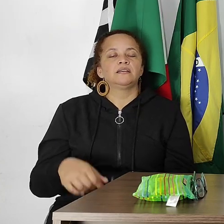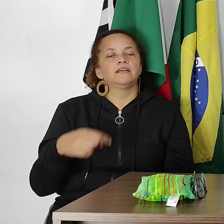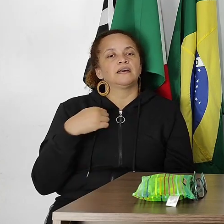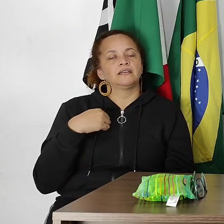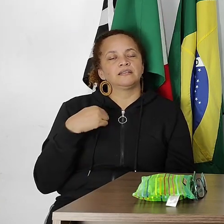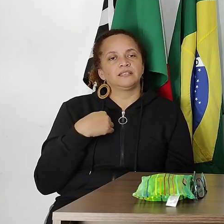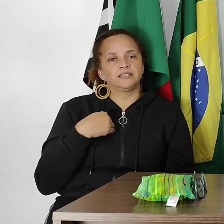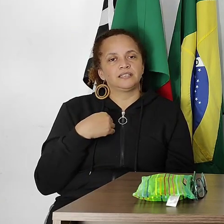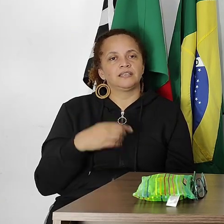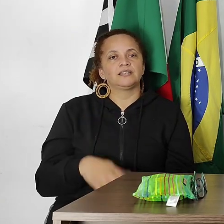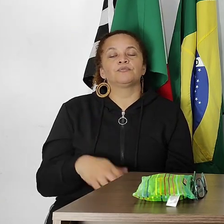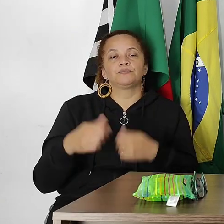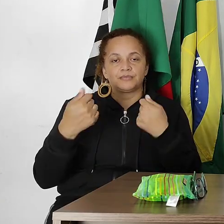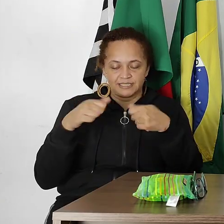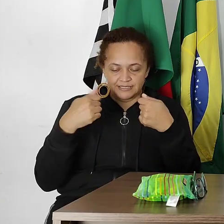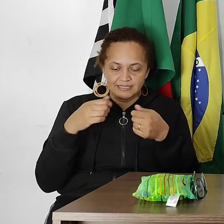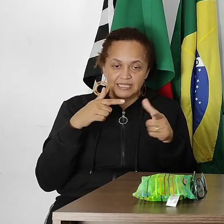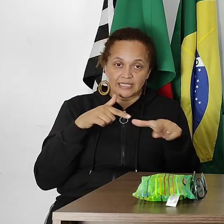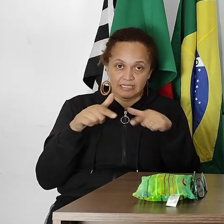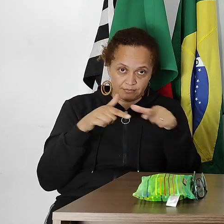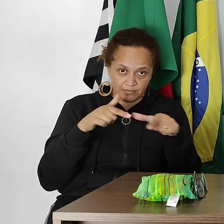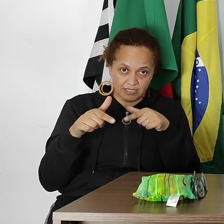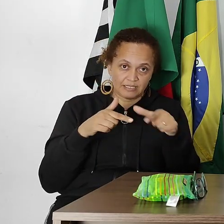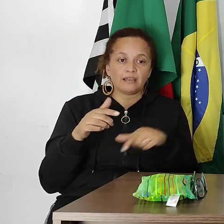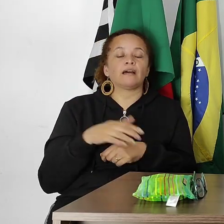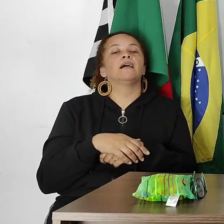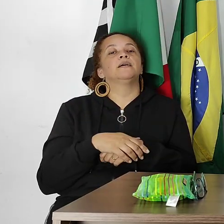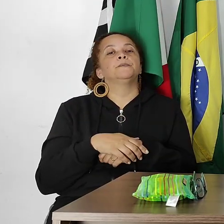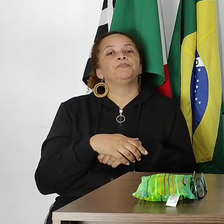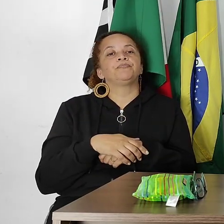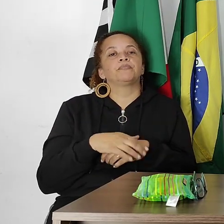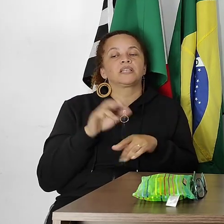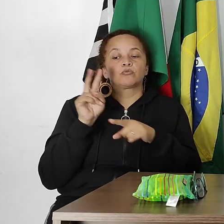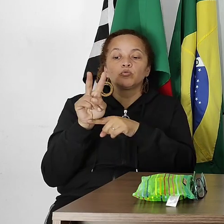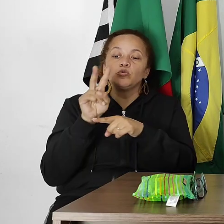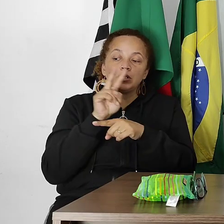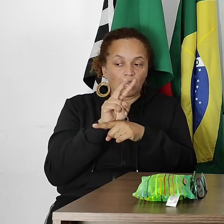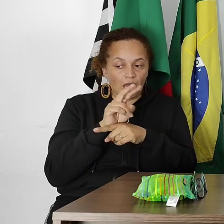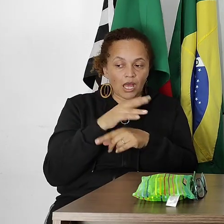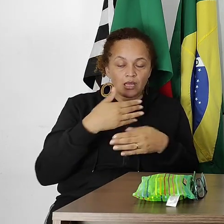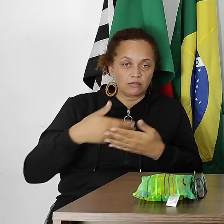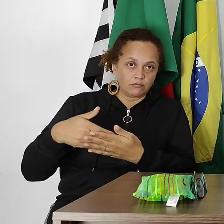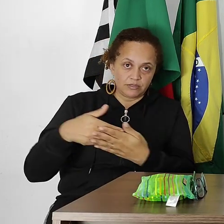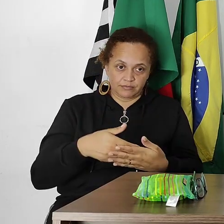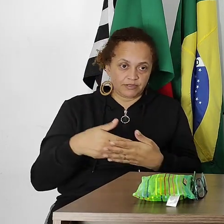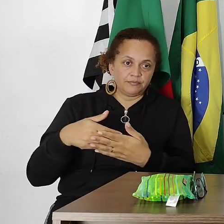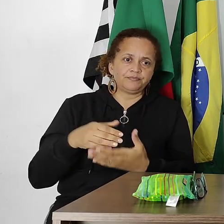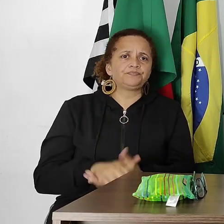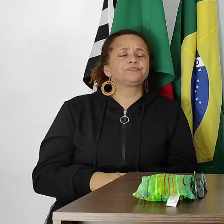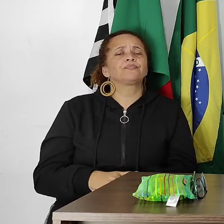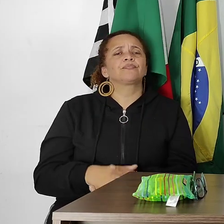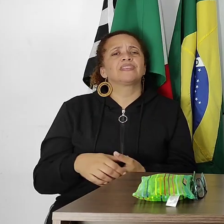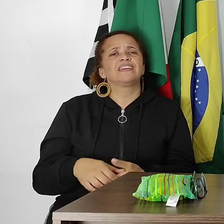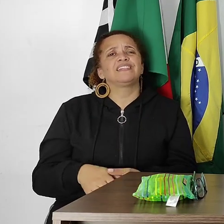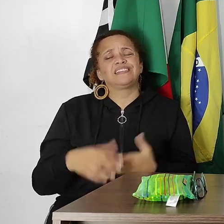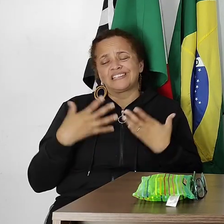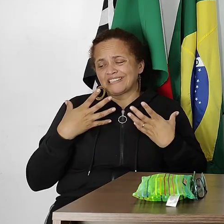aí eu tive que trabalhar para cuidar dessa criança, né? E cansativo para